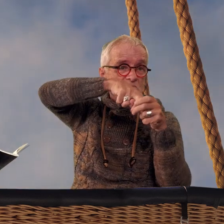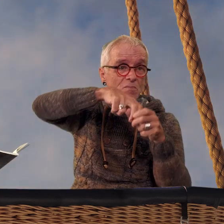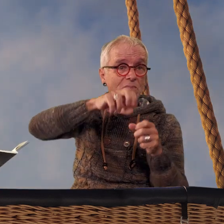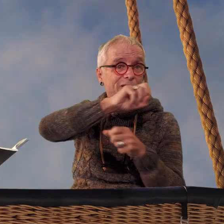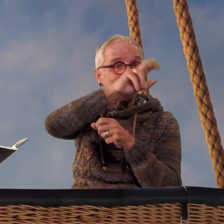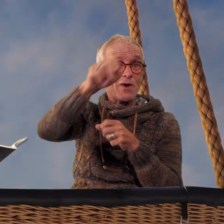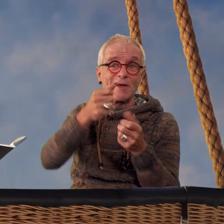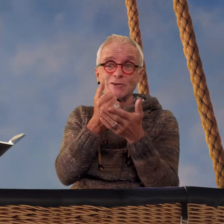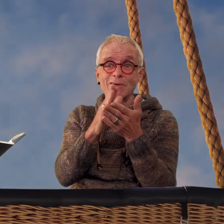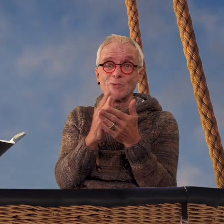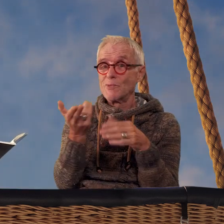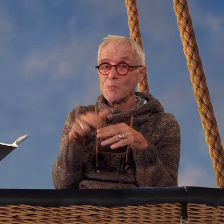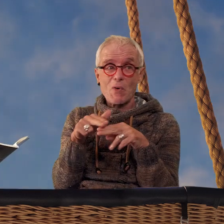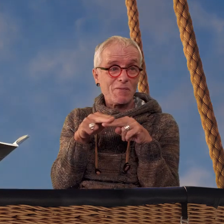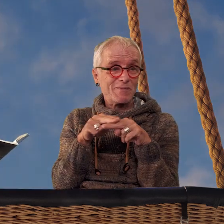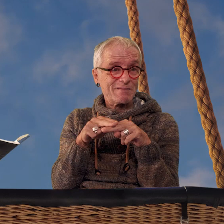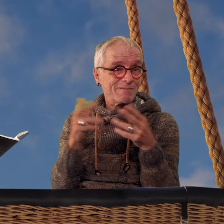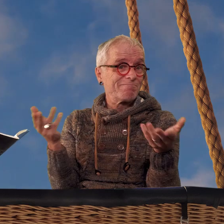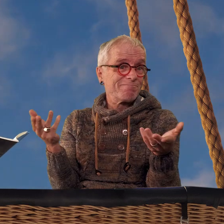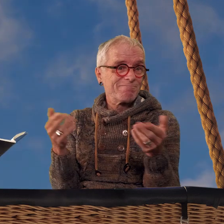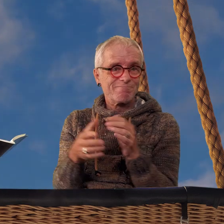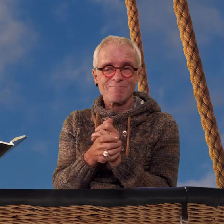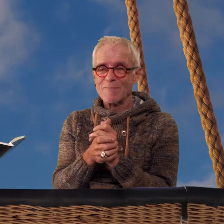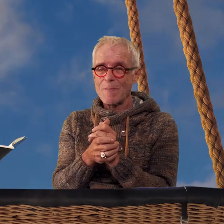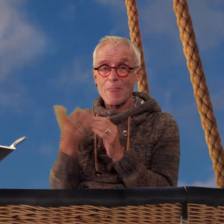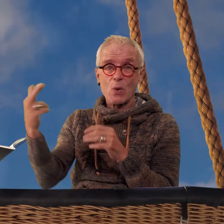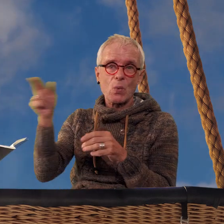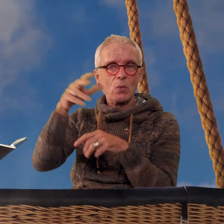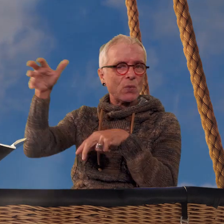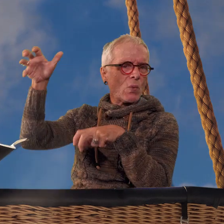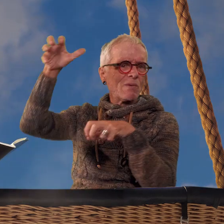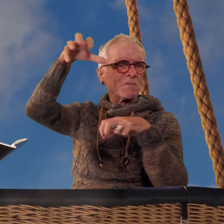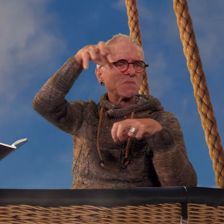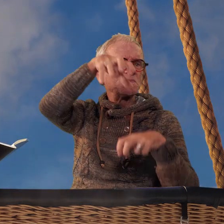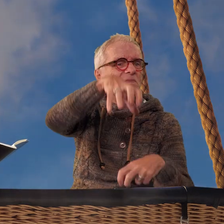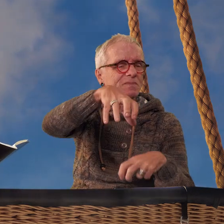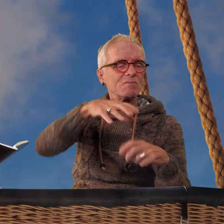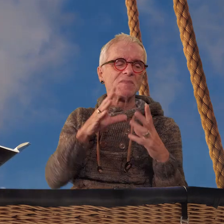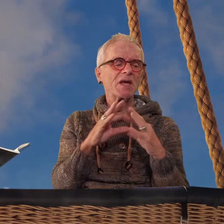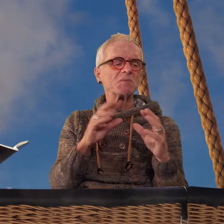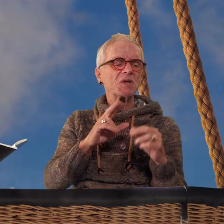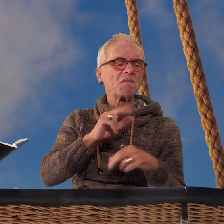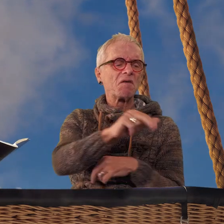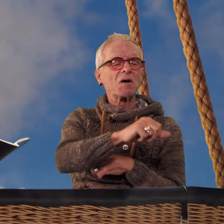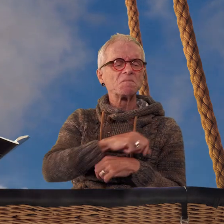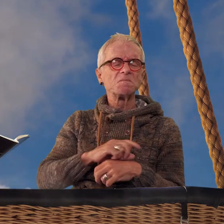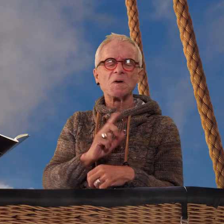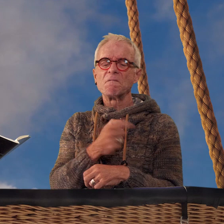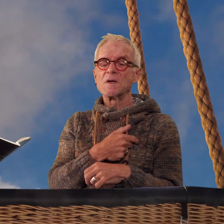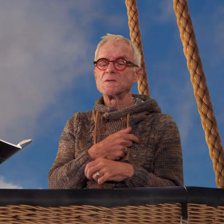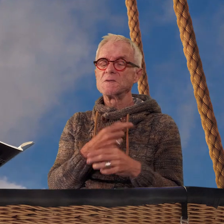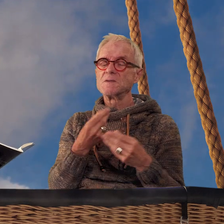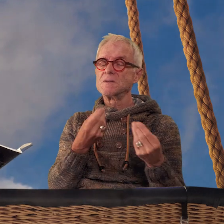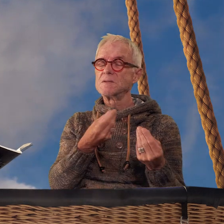accomplit le voyage et personne n'en mourut. « Une fois à terre, nous nous expliquerons, » répondis-je, piqué du ton